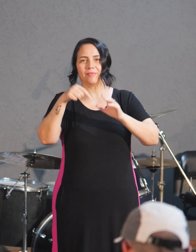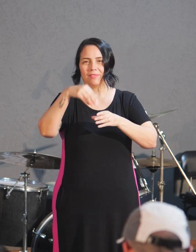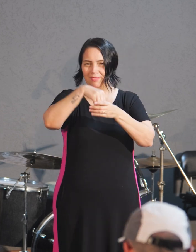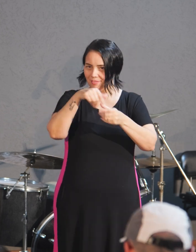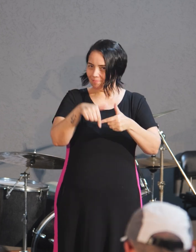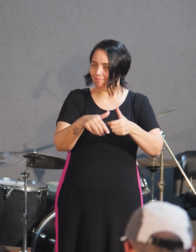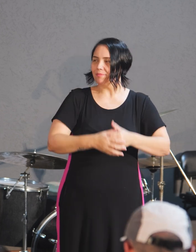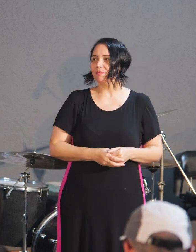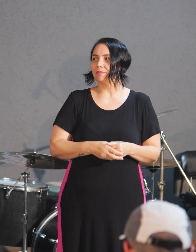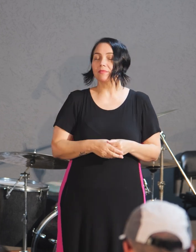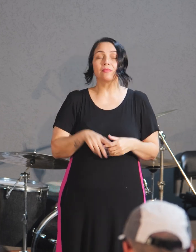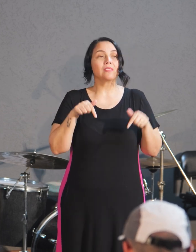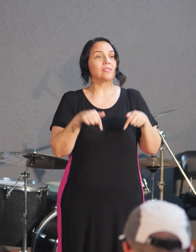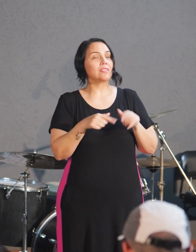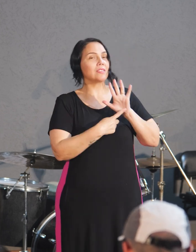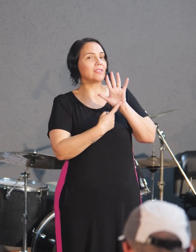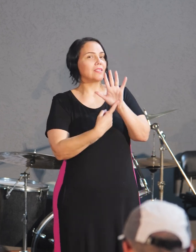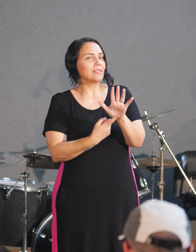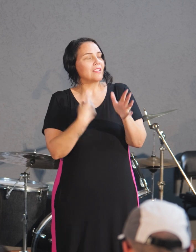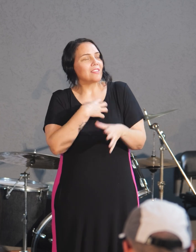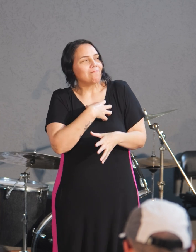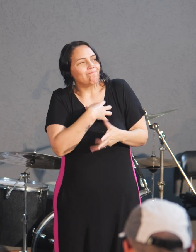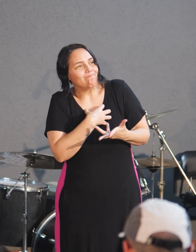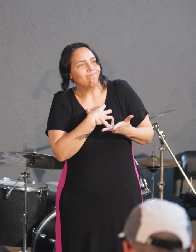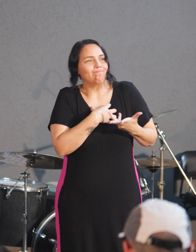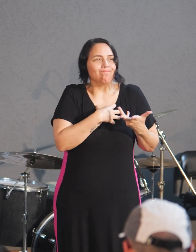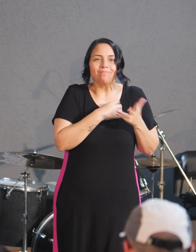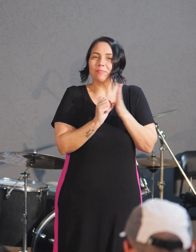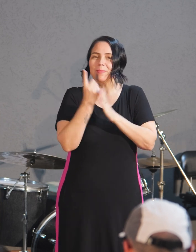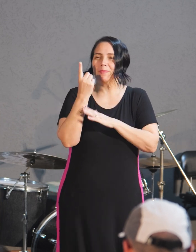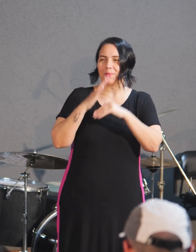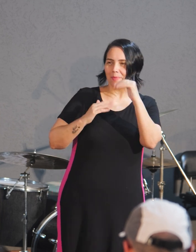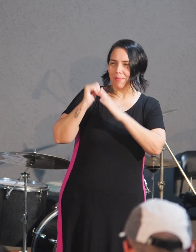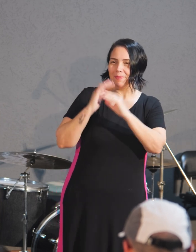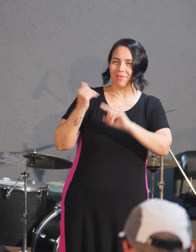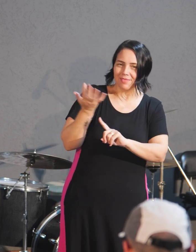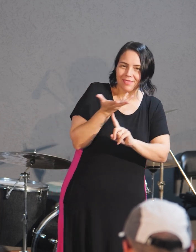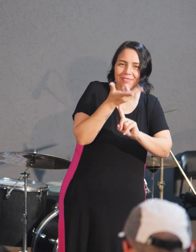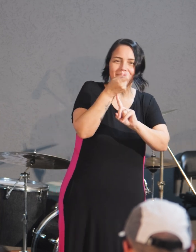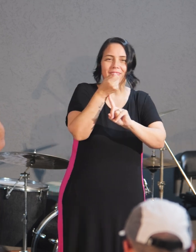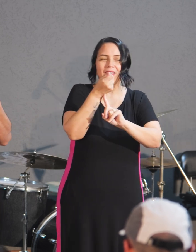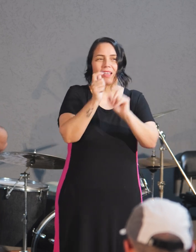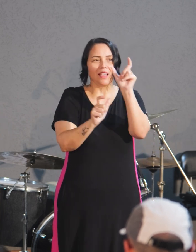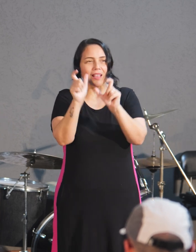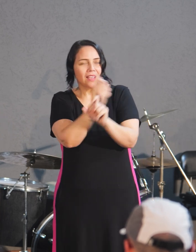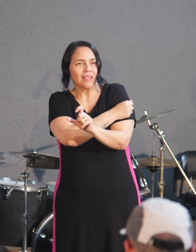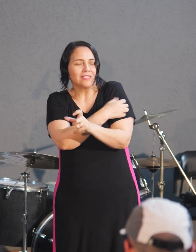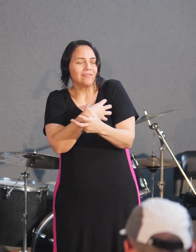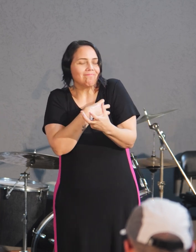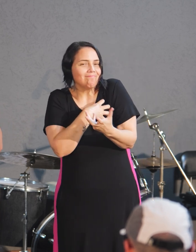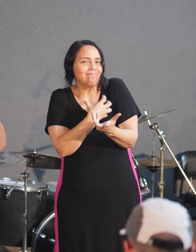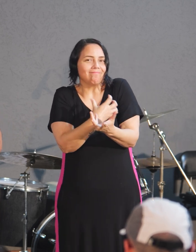conosco. E essa é uma apresentação que a gente diz que é a nossa primeira prática, então, né? Para os alunos sentirem como que é